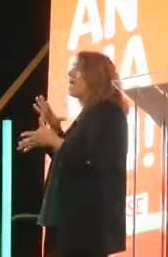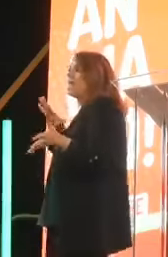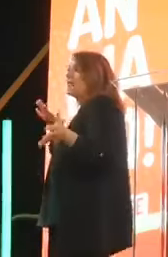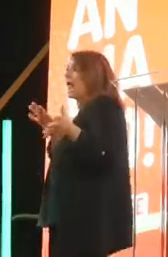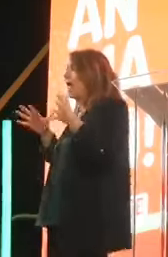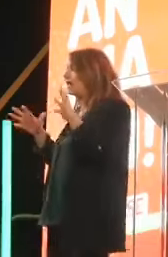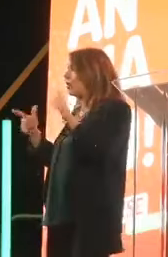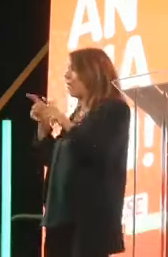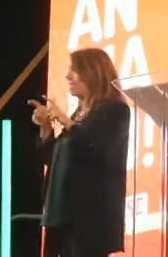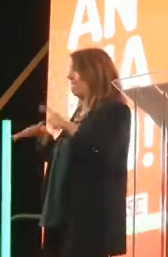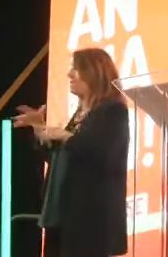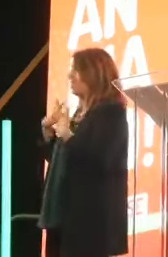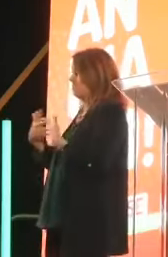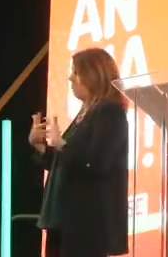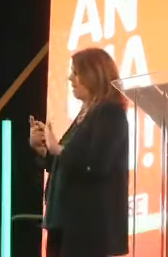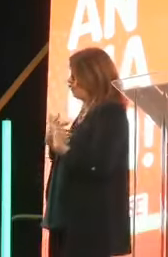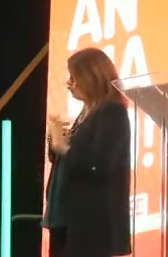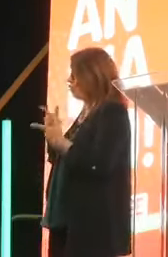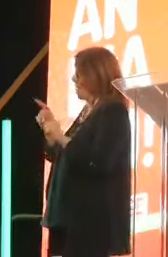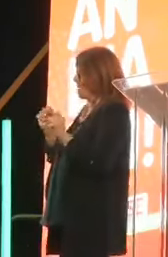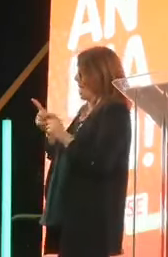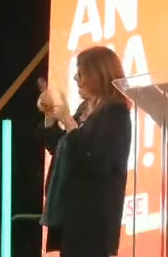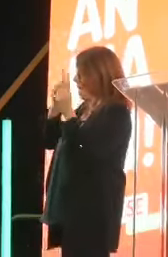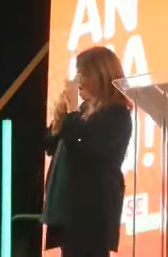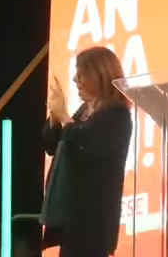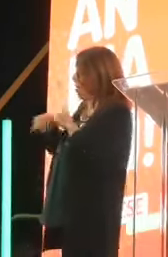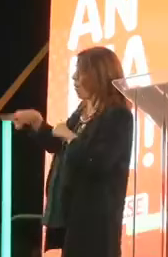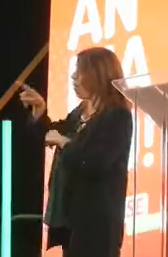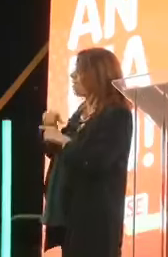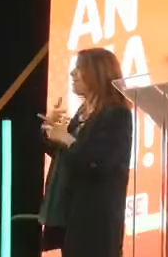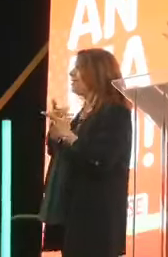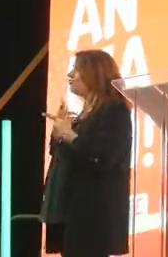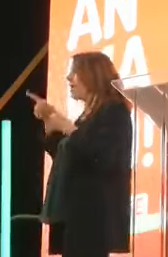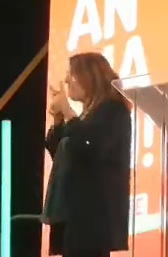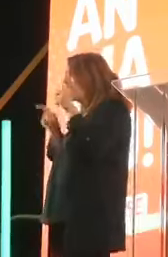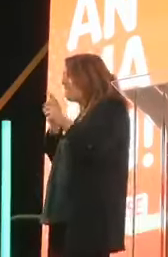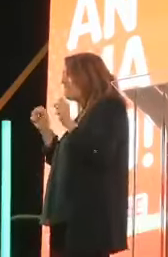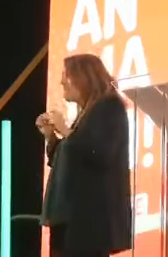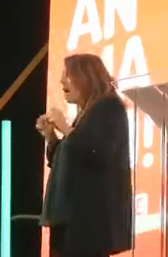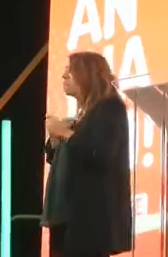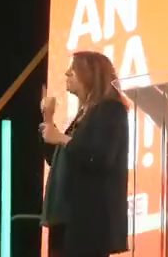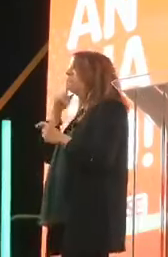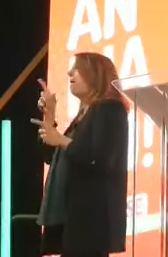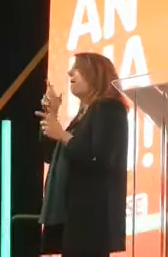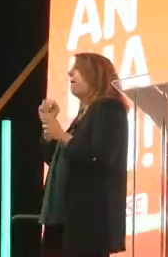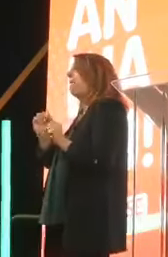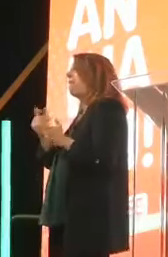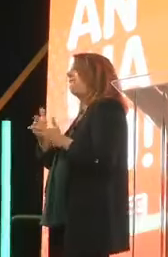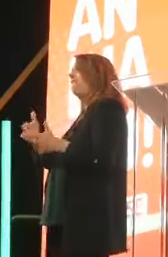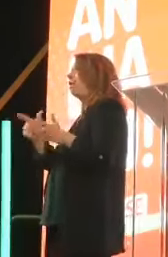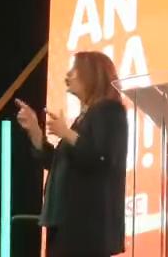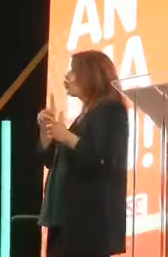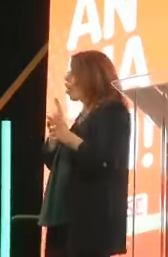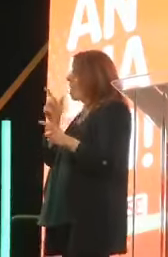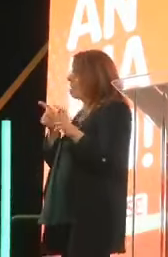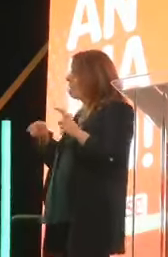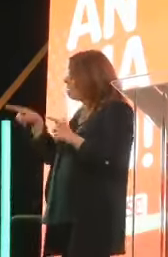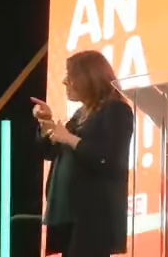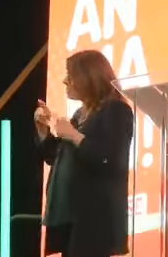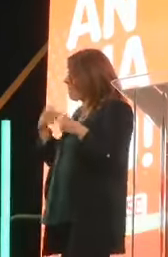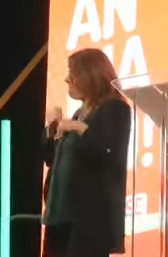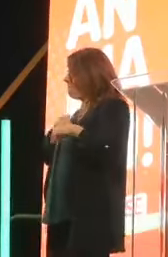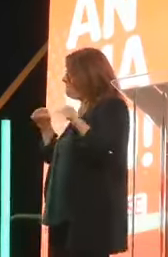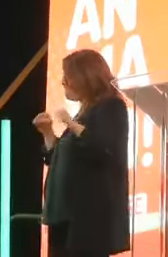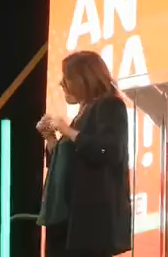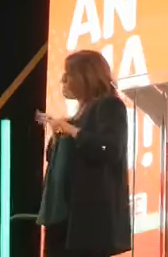che stanno avvenendo, guardate. Dobbiamo guardare negli occhi quella paura, mai banalizzarla, e provare a prendere quelle persone per mano